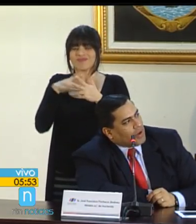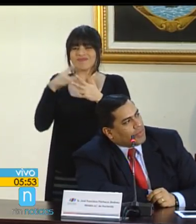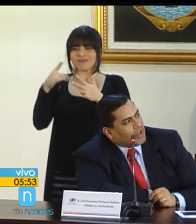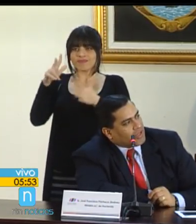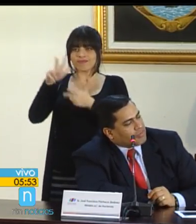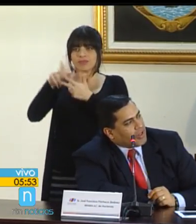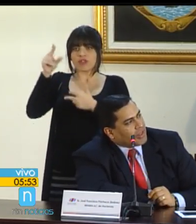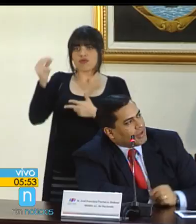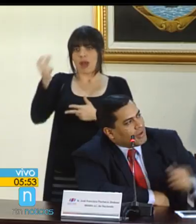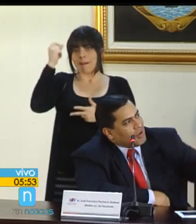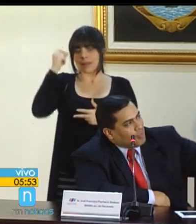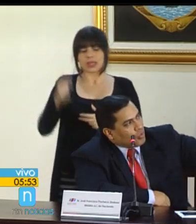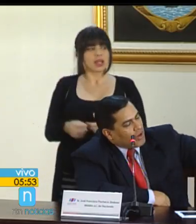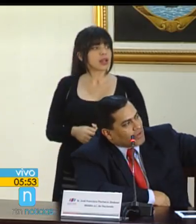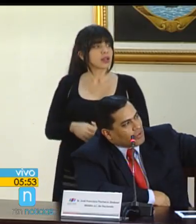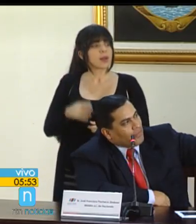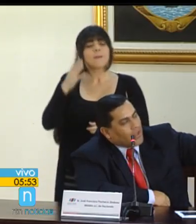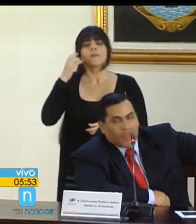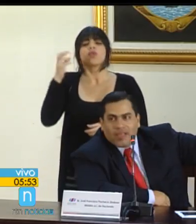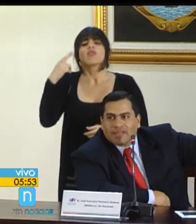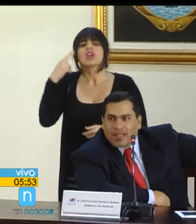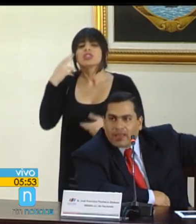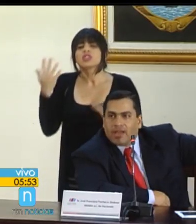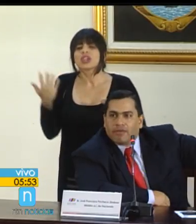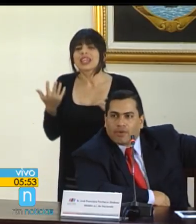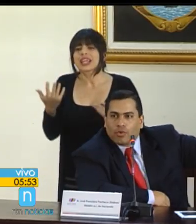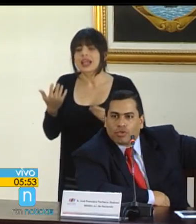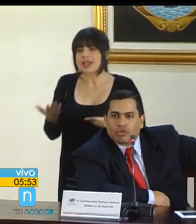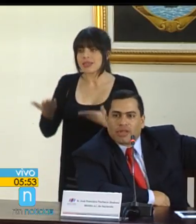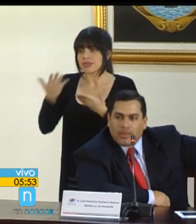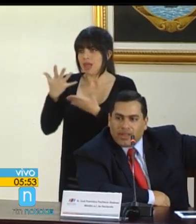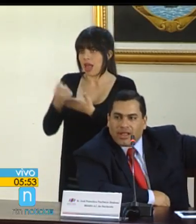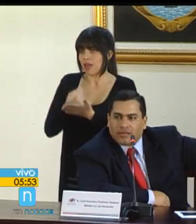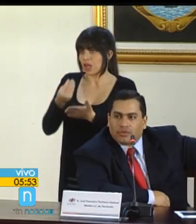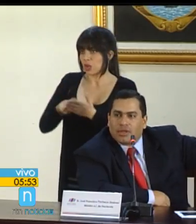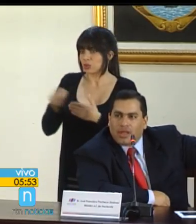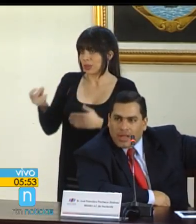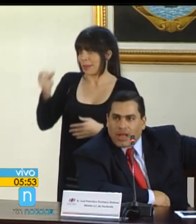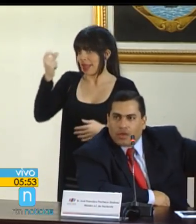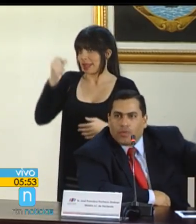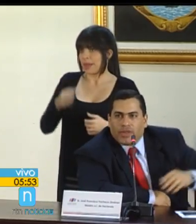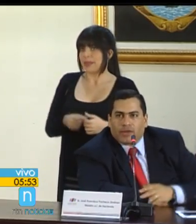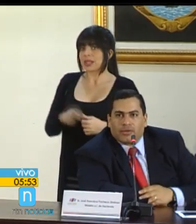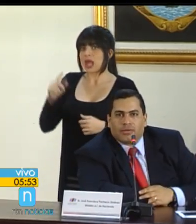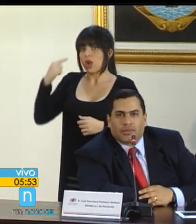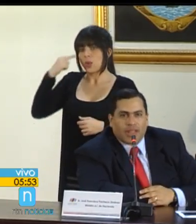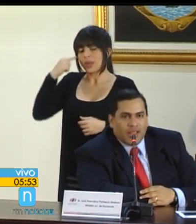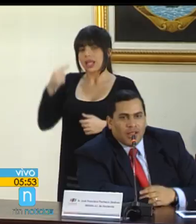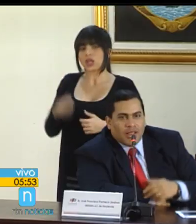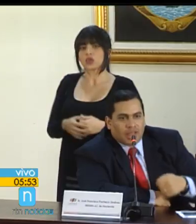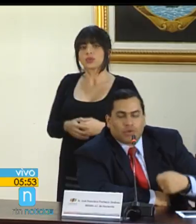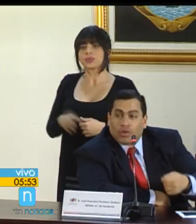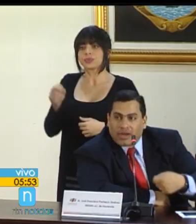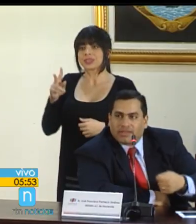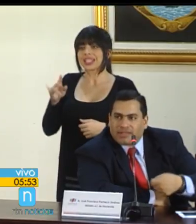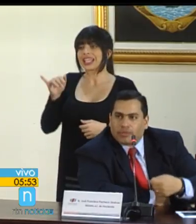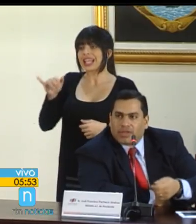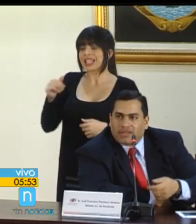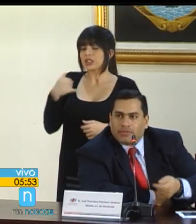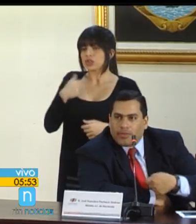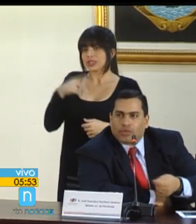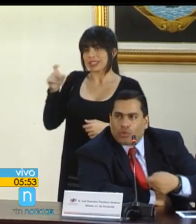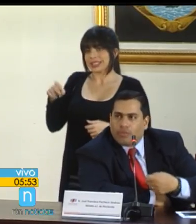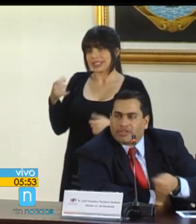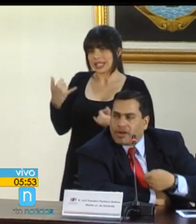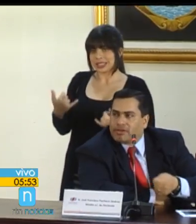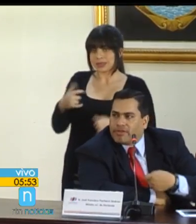aprobación rápida, expedita, por una razón, y es que generan recursos inmediatos al gobierno, ¿ok? Y eso es lo que necesitamos en